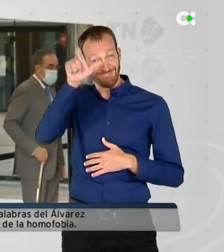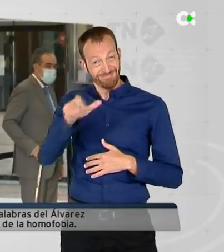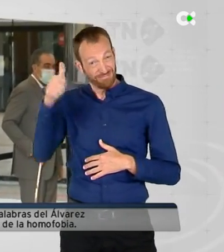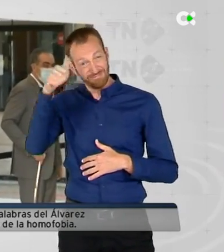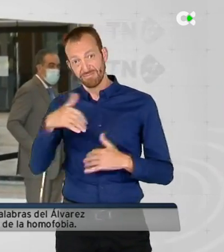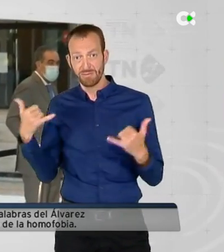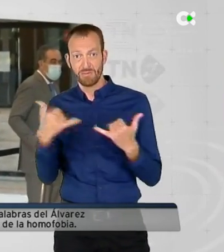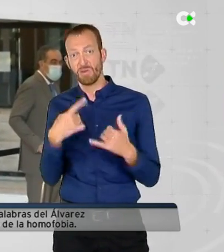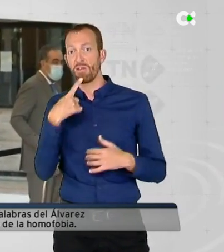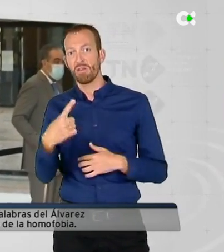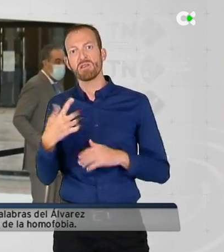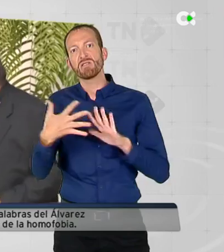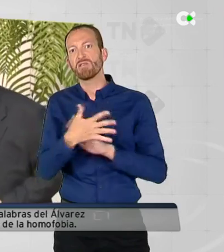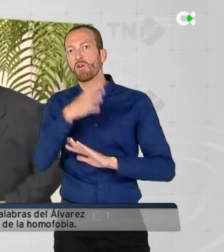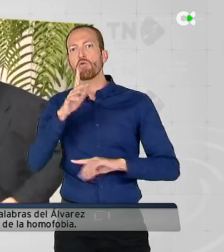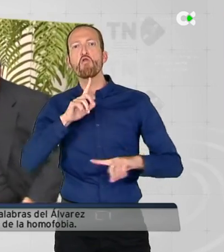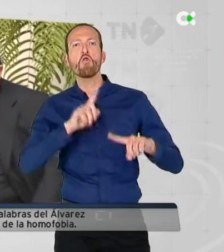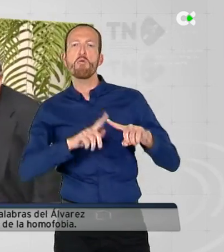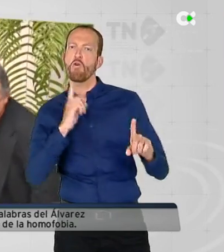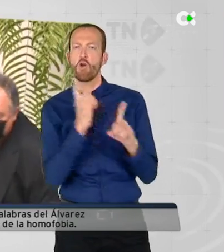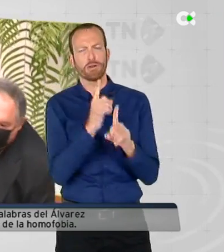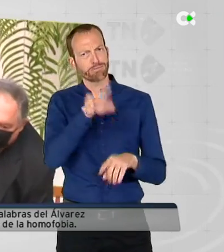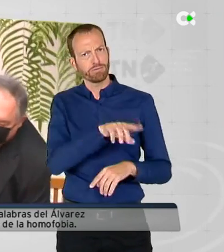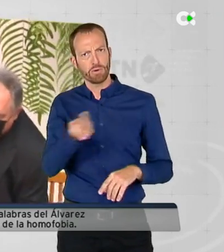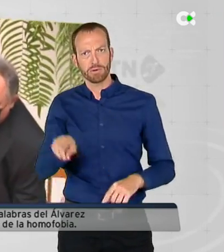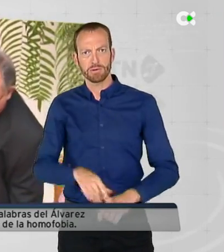palabras de Álvarez fueran producto de la homofobia.